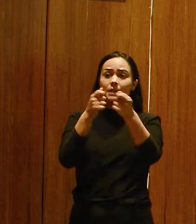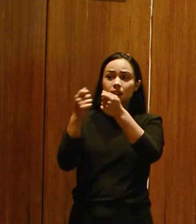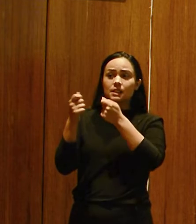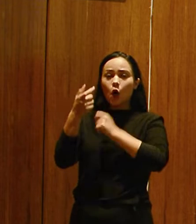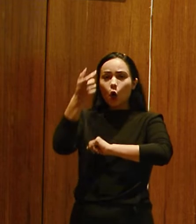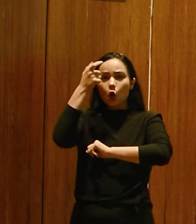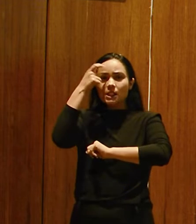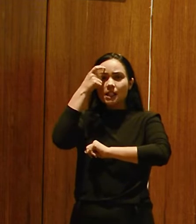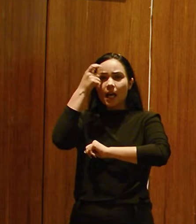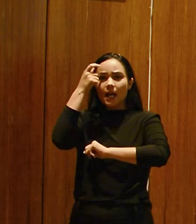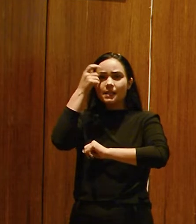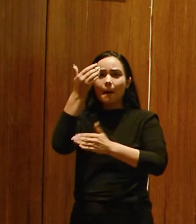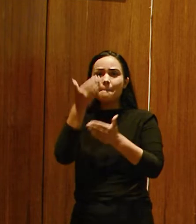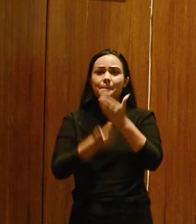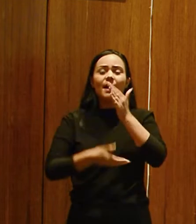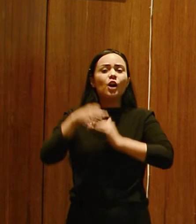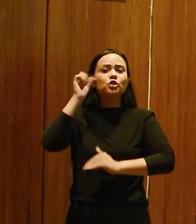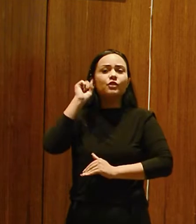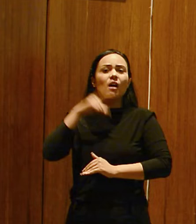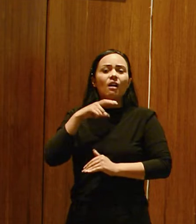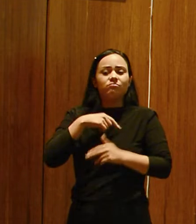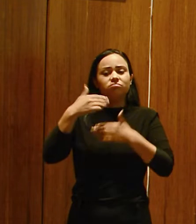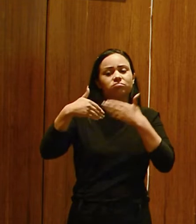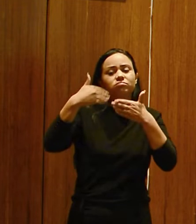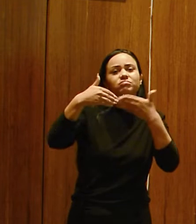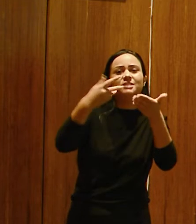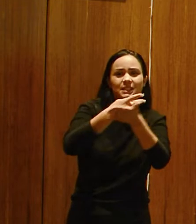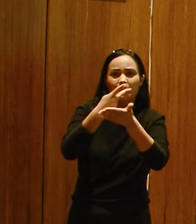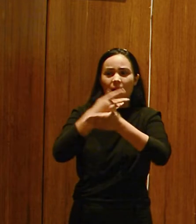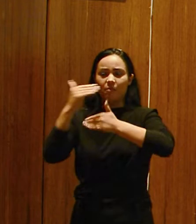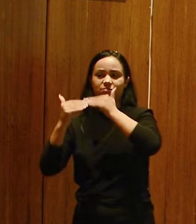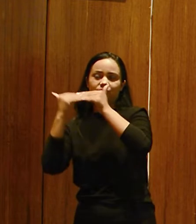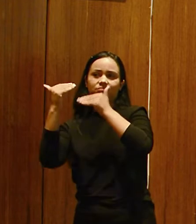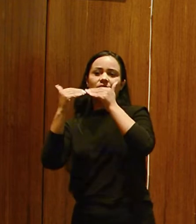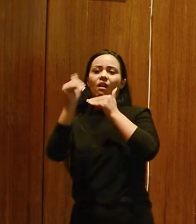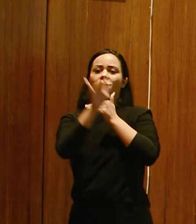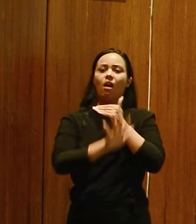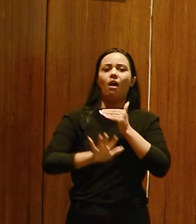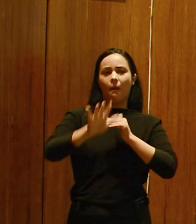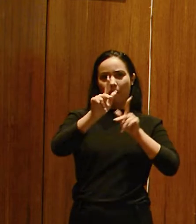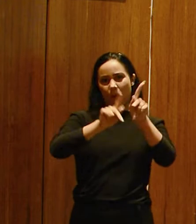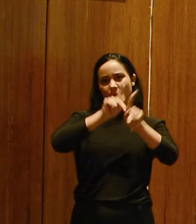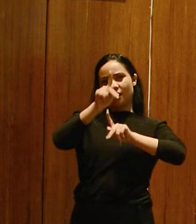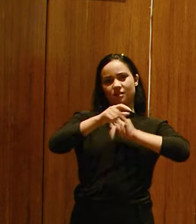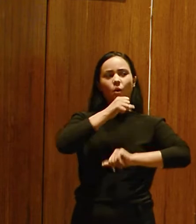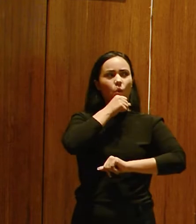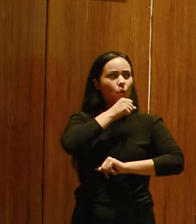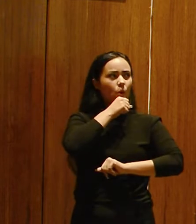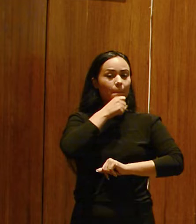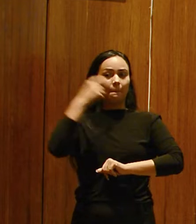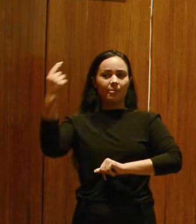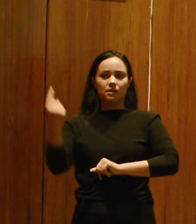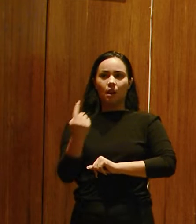a consciência de que essa perda auditiva ela traz consequências e consequências grandes para essa população idosa, desde o